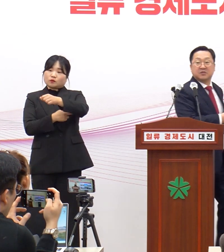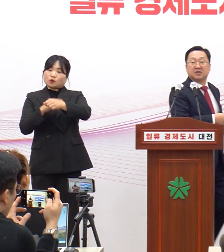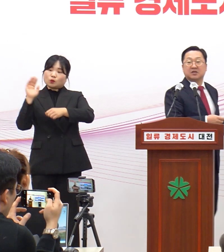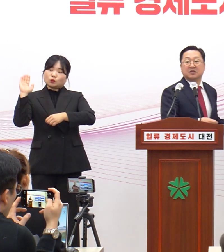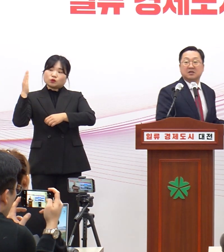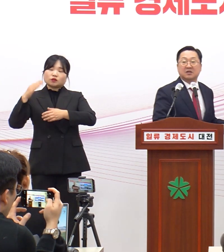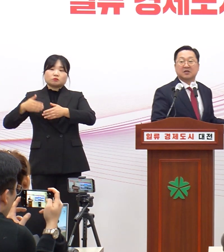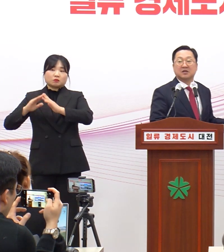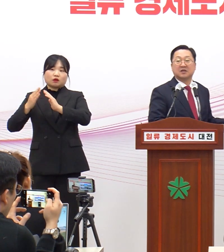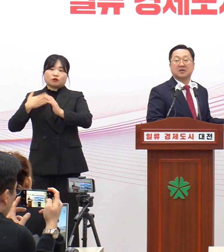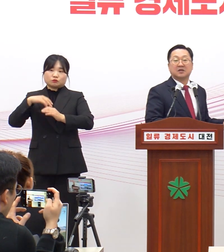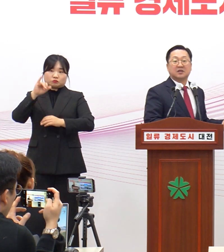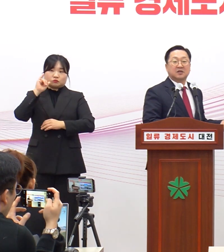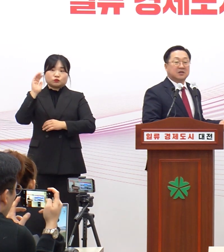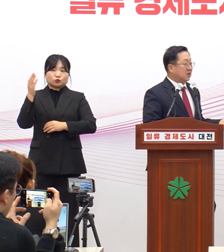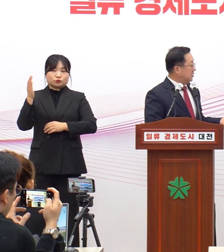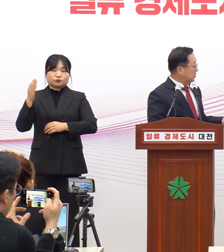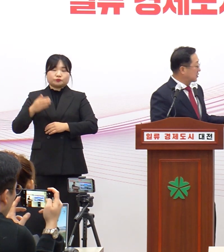진 거예요. 그렇죠?